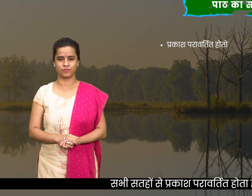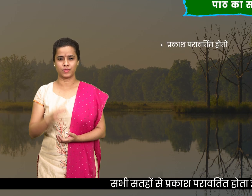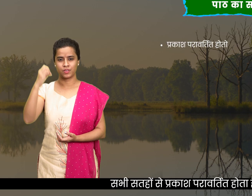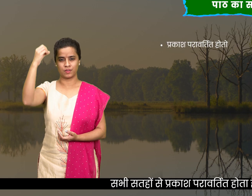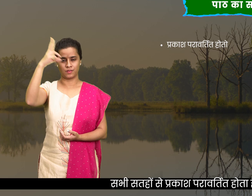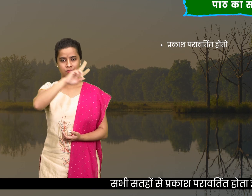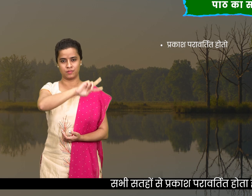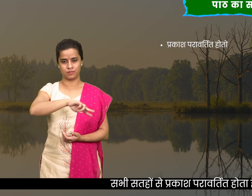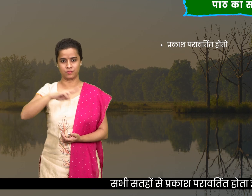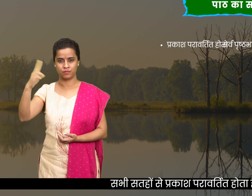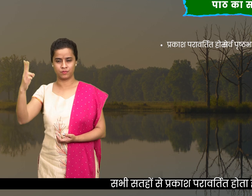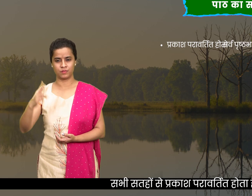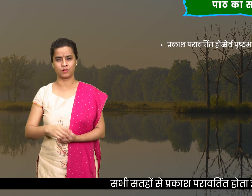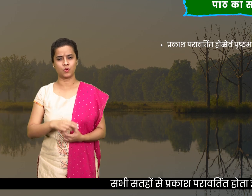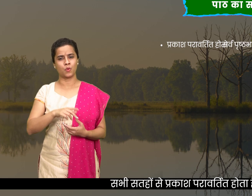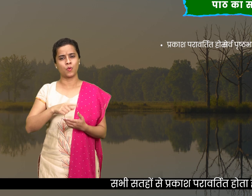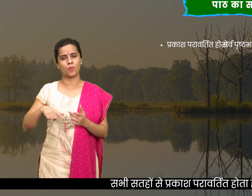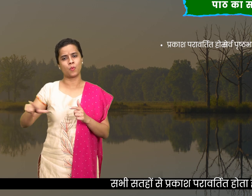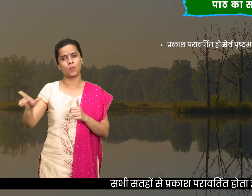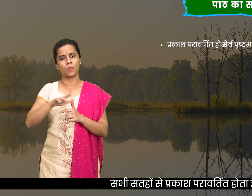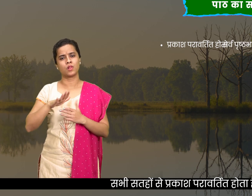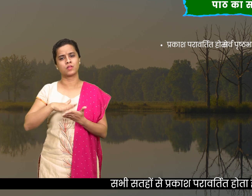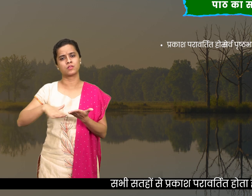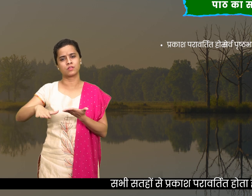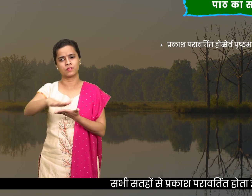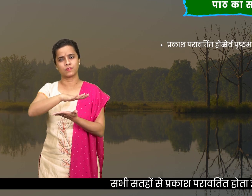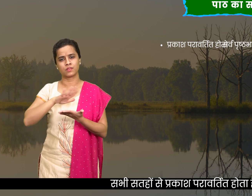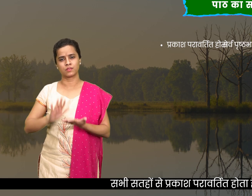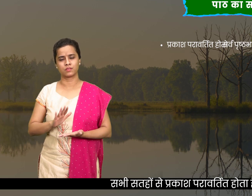सभी सतहों से प्रकाश परावर्तित होता है।